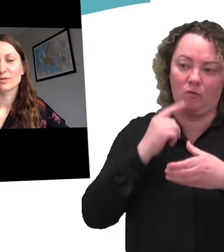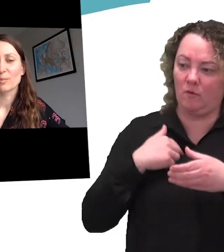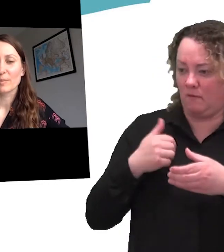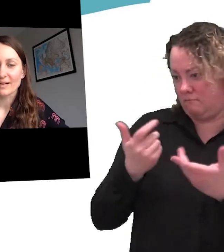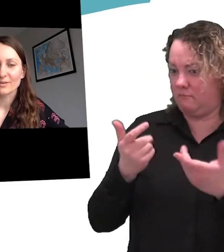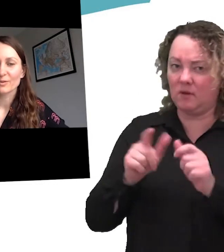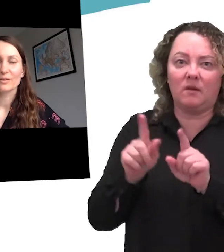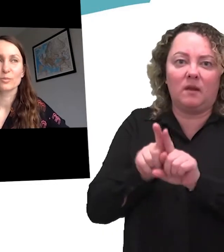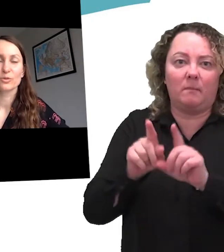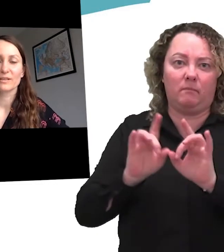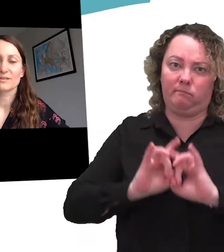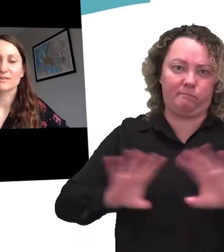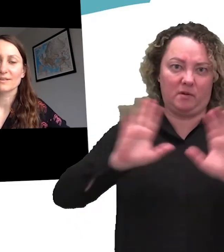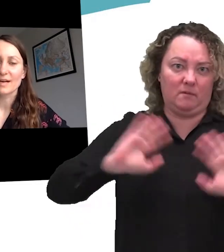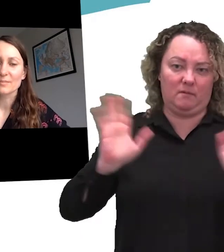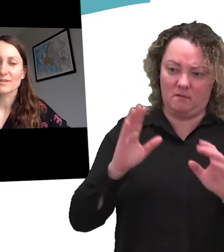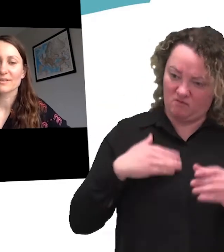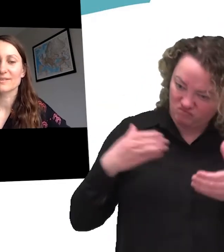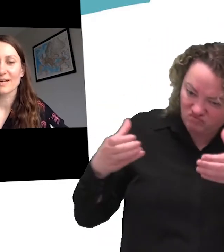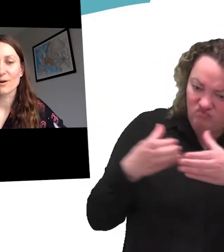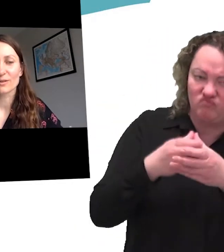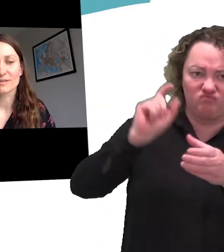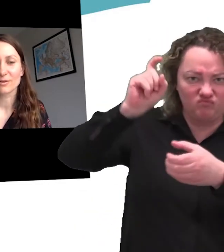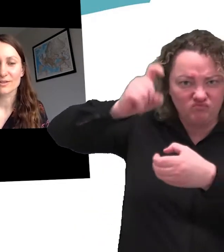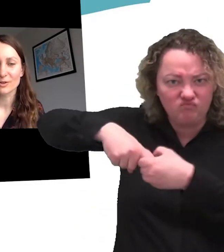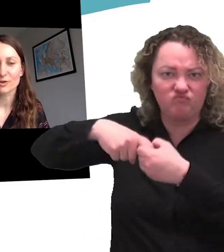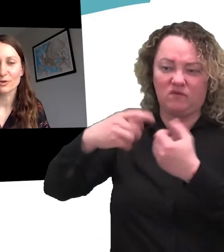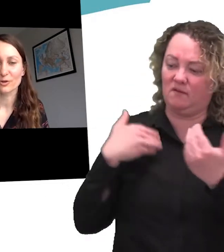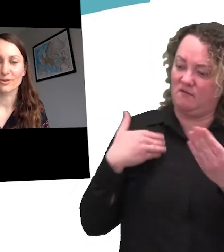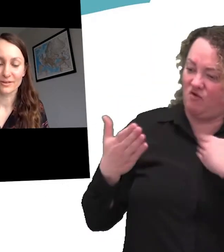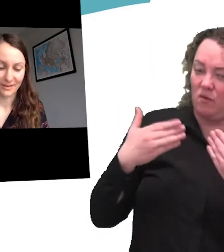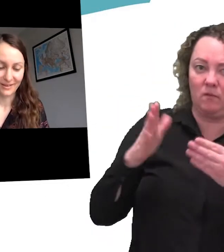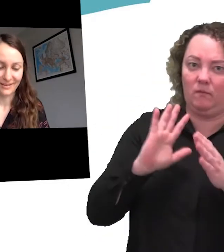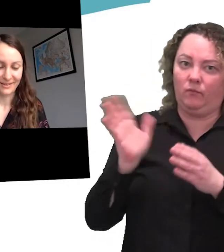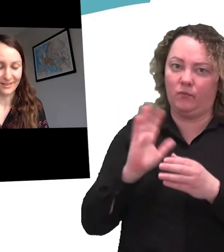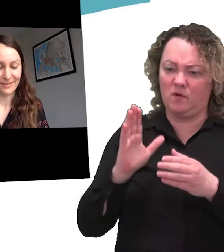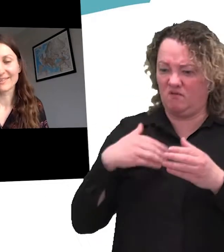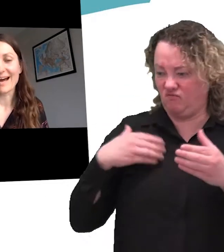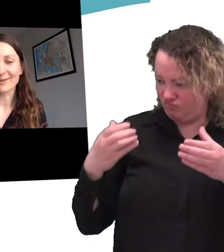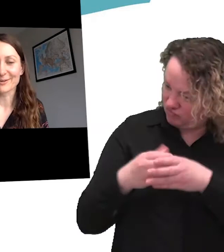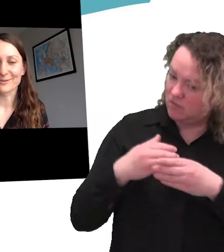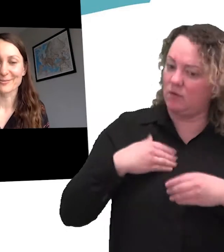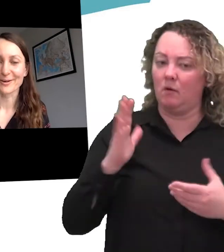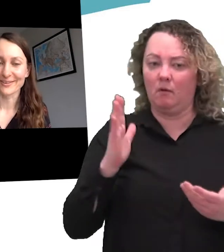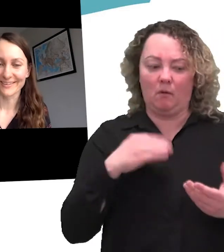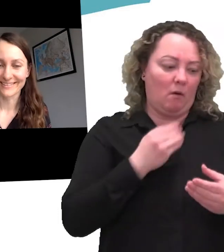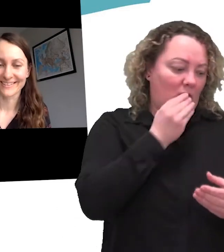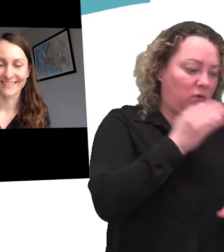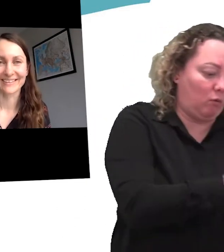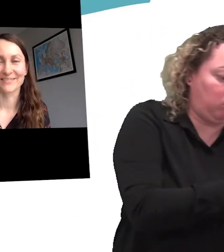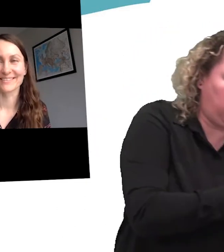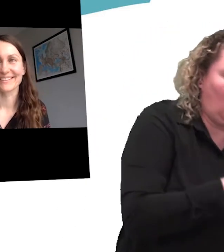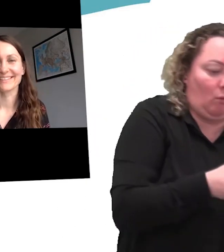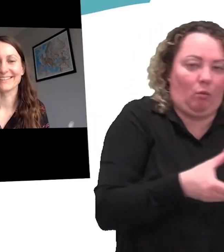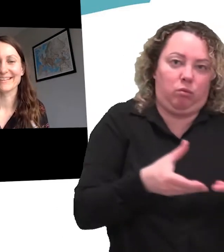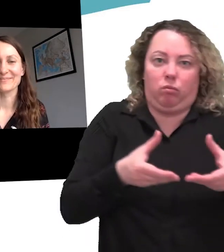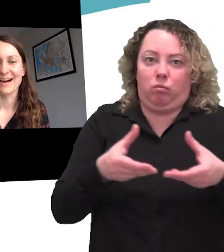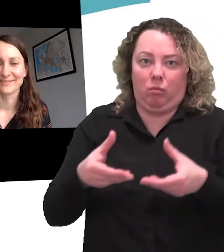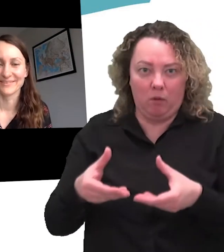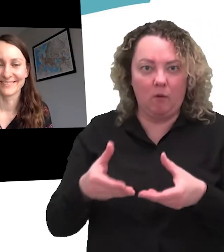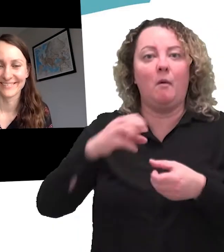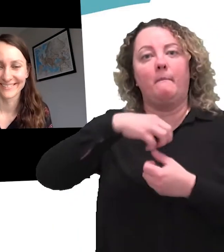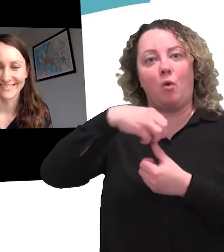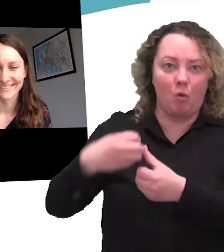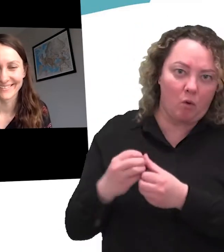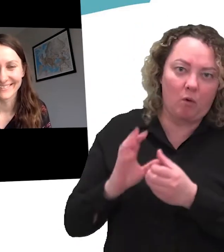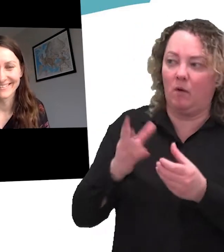ir būti kompanijoje, nebūti atskirtam ir nesitraukti savo atsinešto kažkokio indelio su brokoliais, kaip visai ta